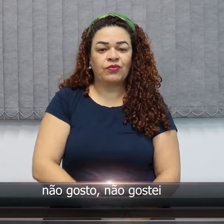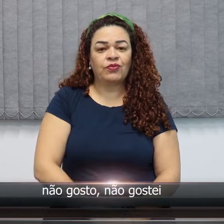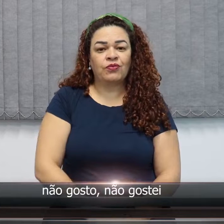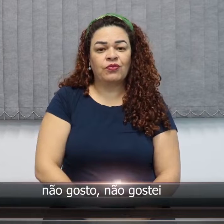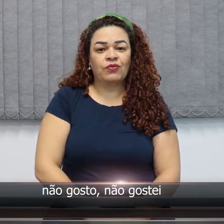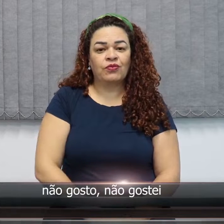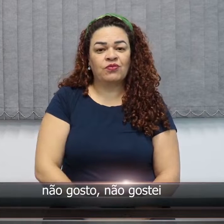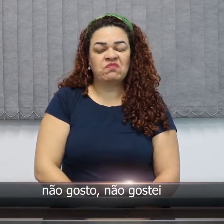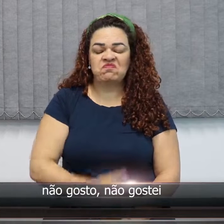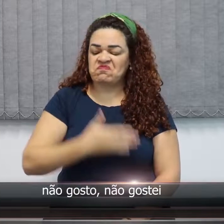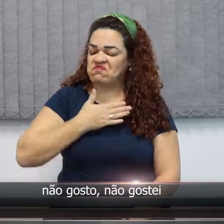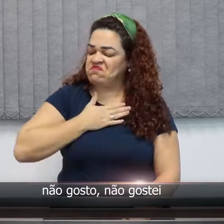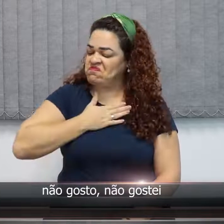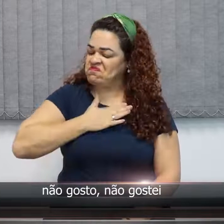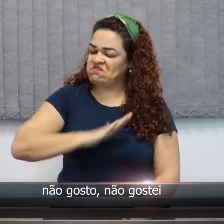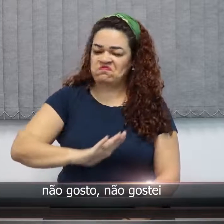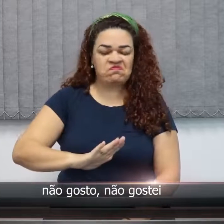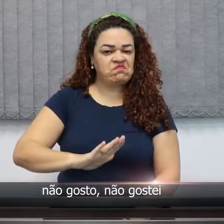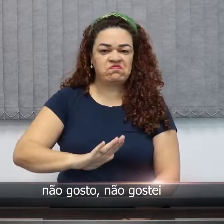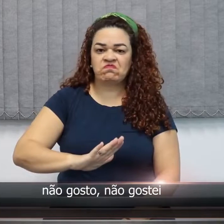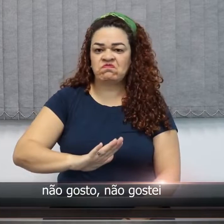não gosto, não gostei,